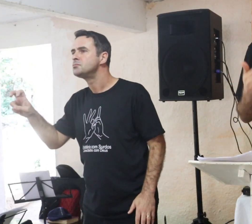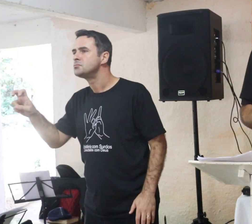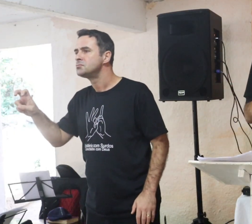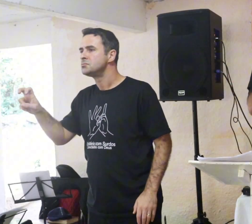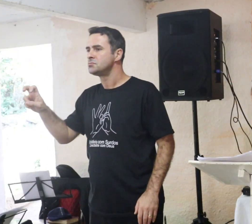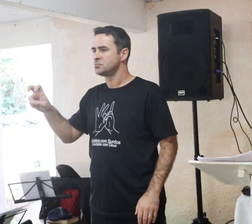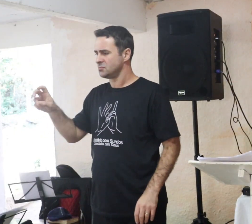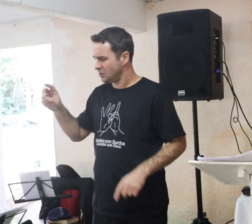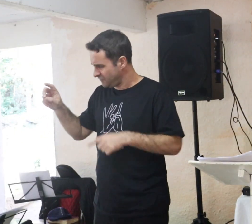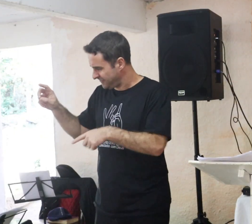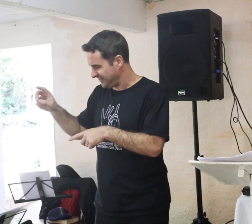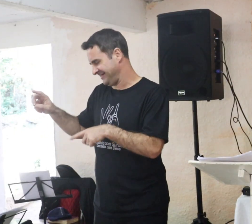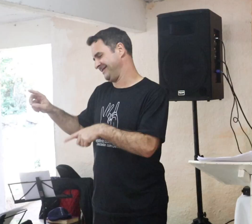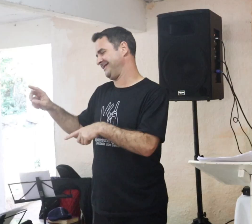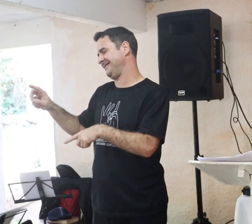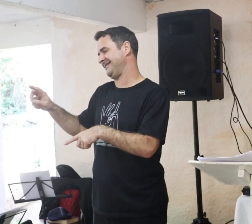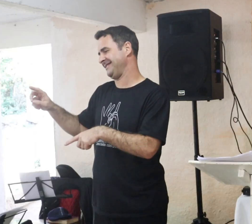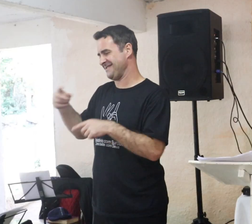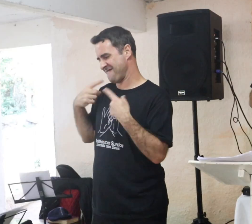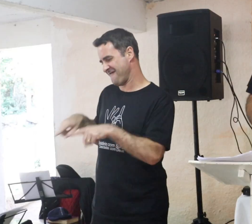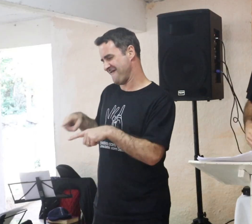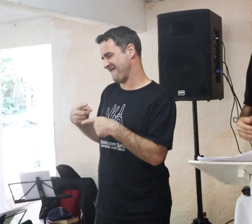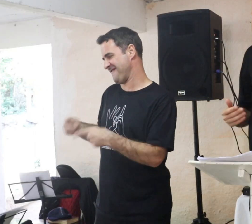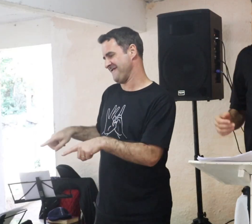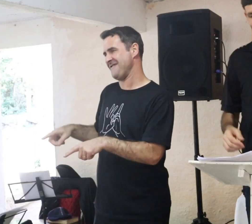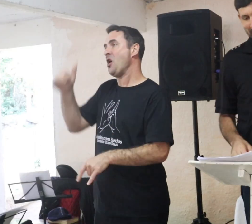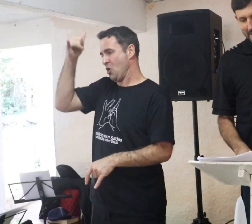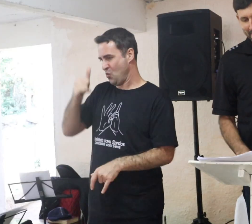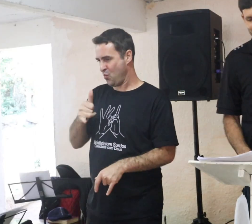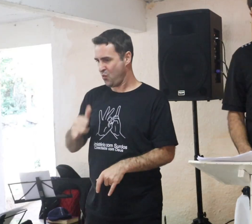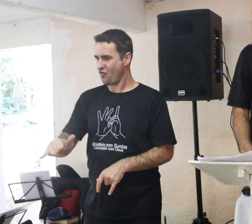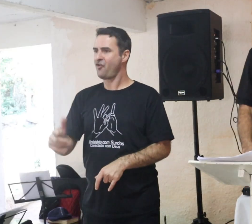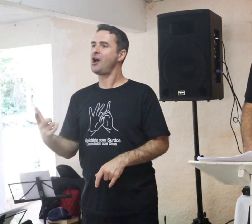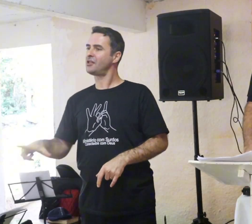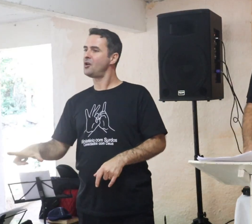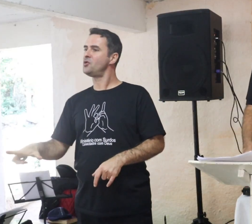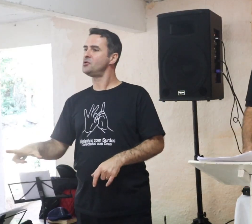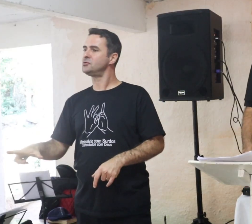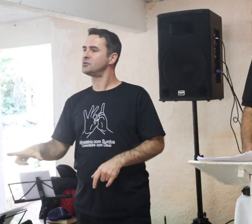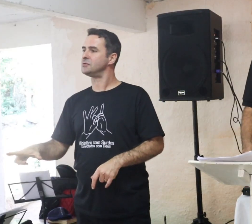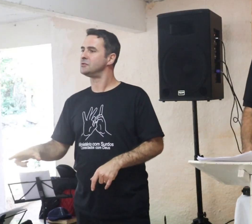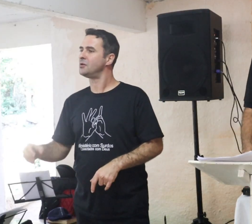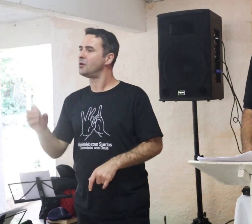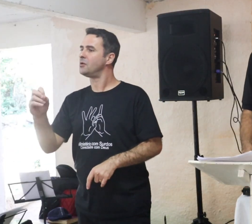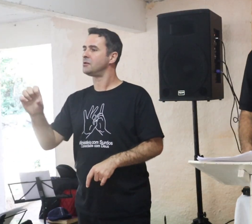zomba da morte com as palavras de um outro profeta, de Oséias 13:14.